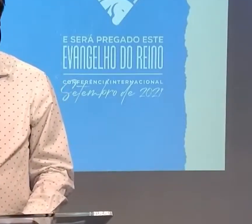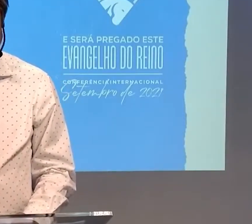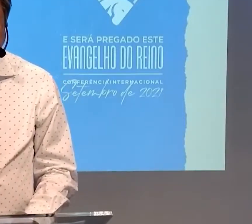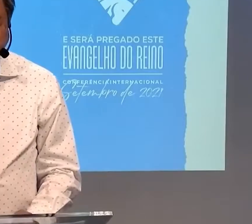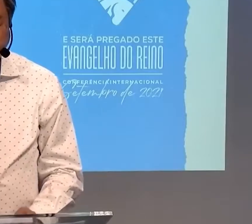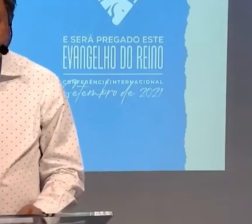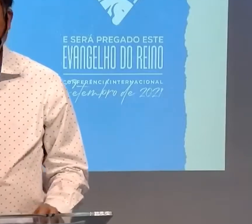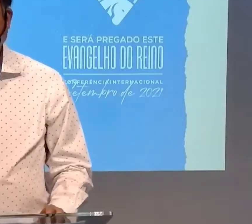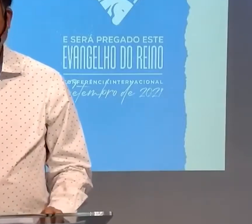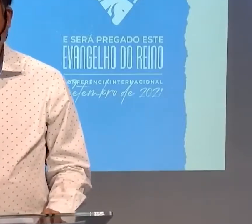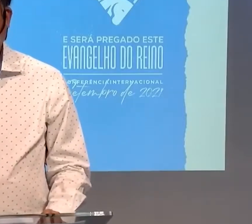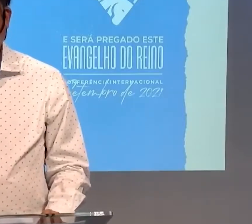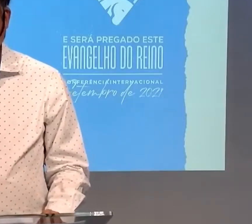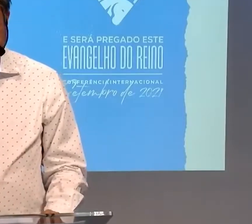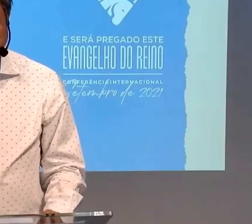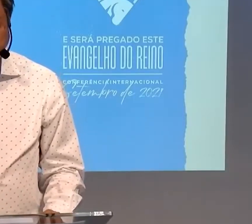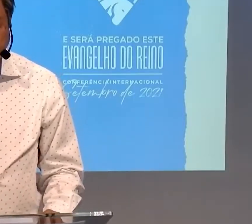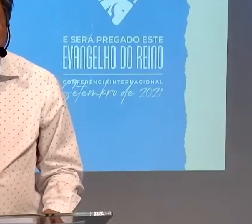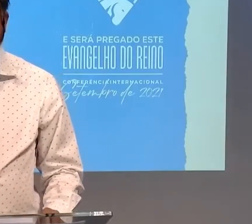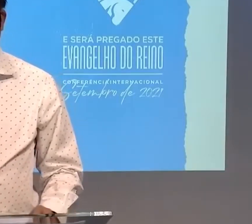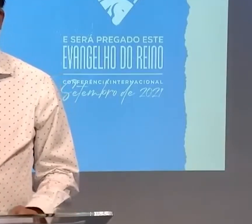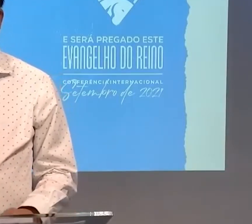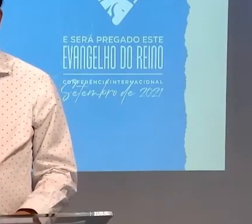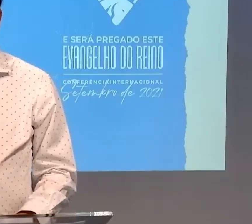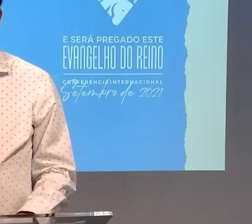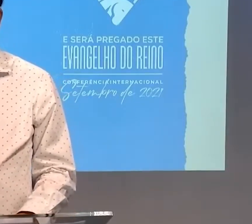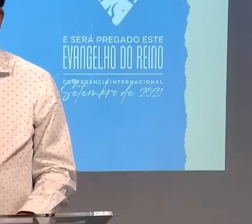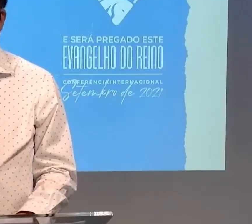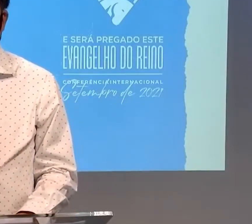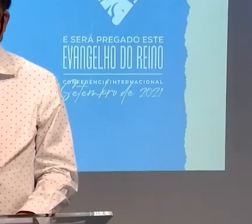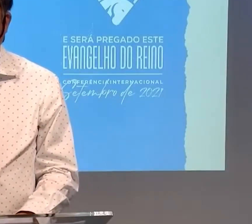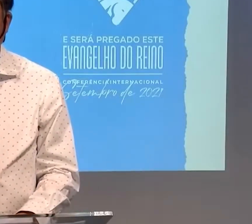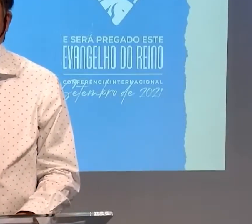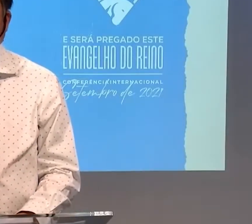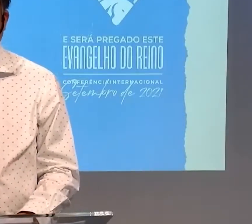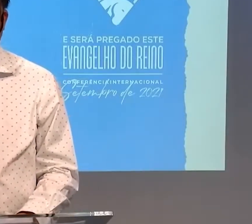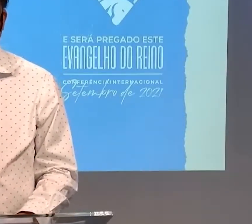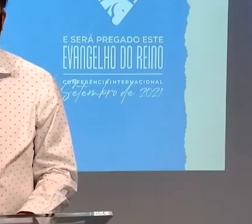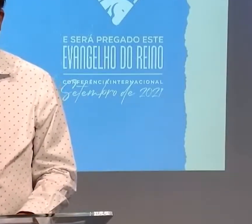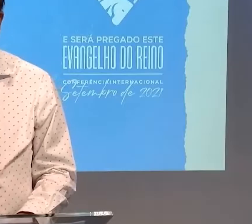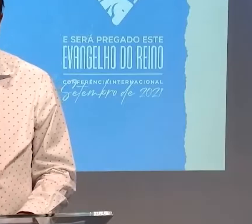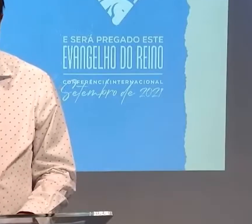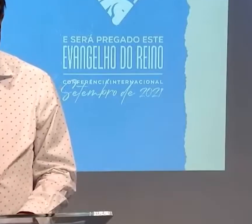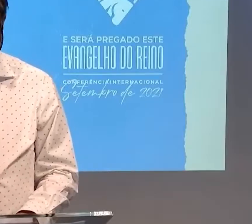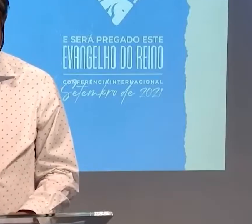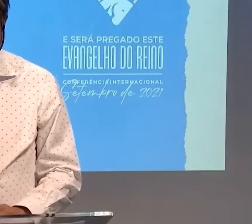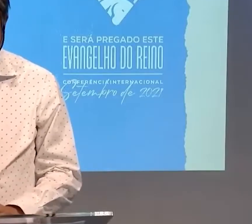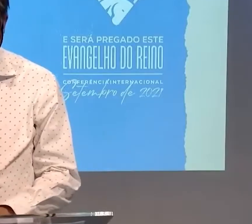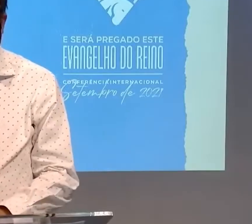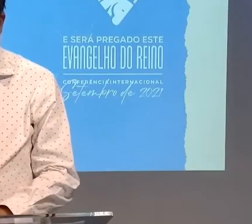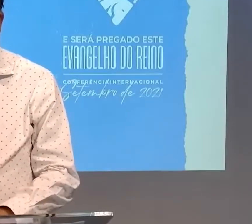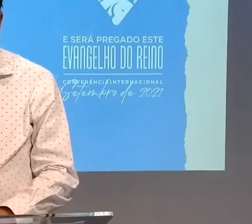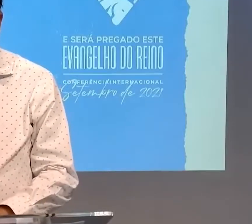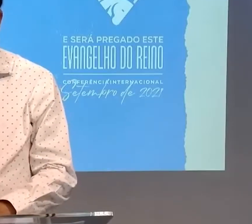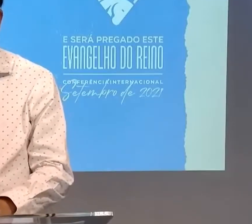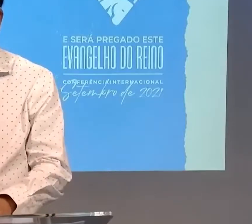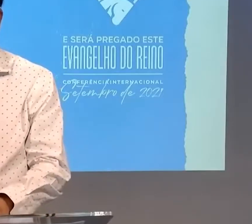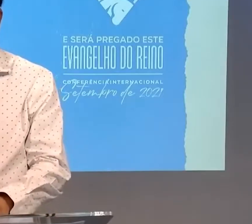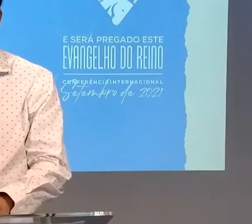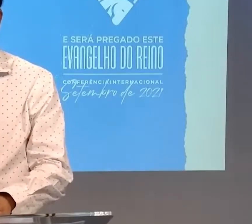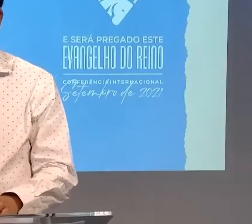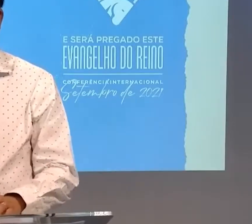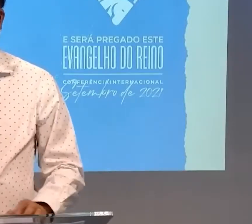conosco. A leitura da Bíblia é Mateus 1, versículos 22 e 23. Hoje